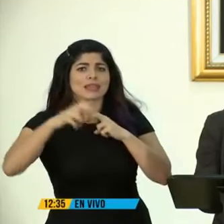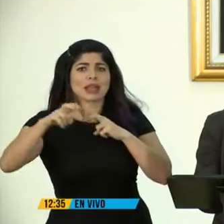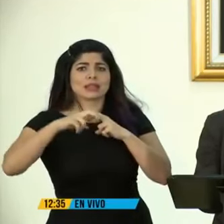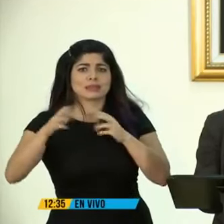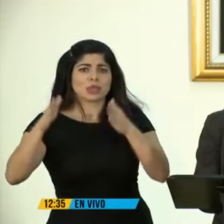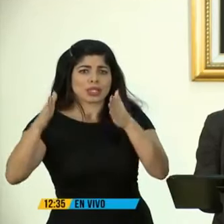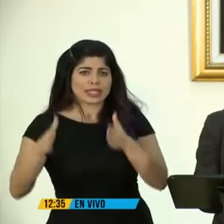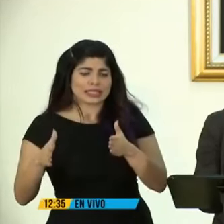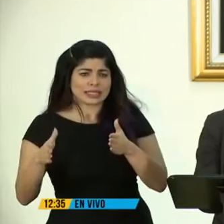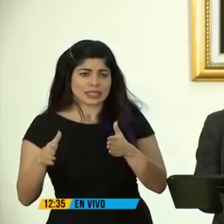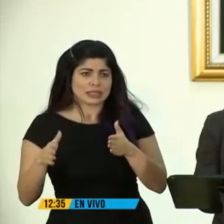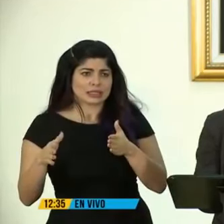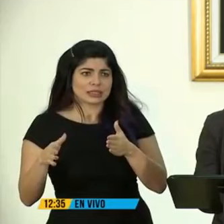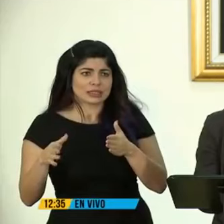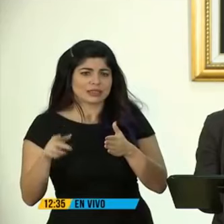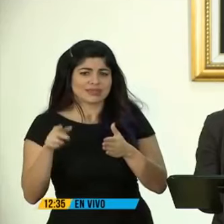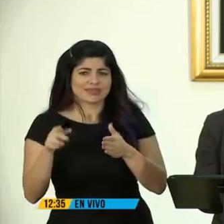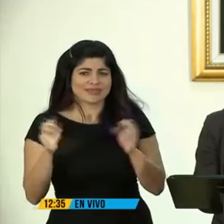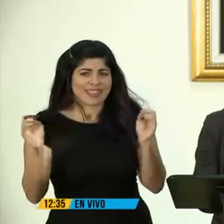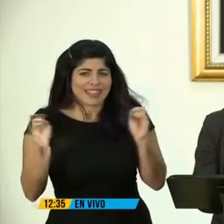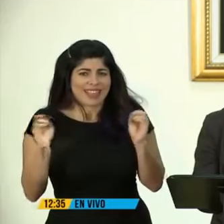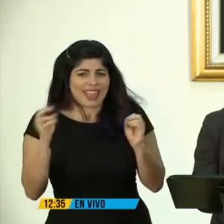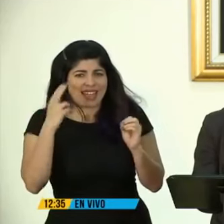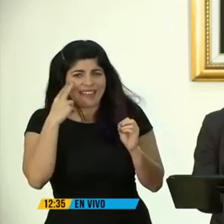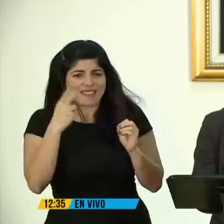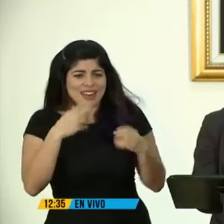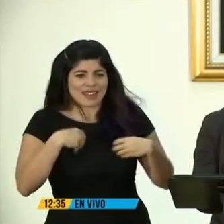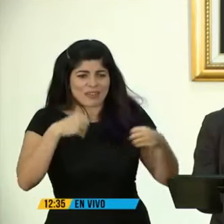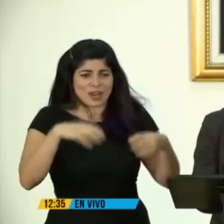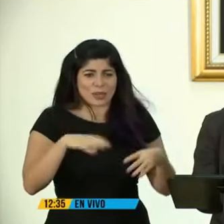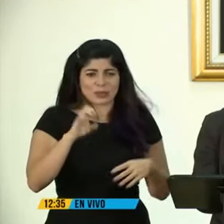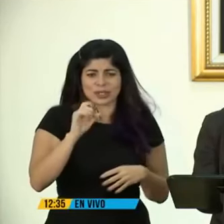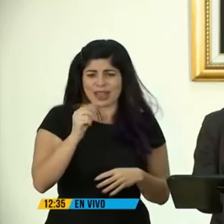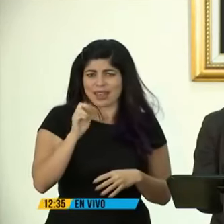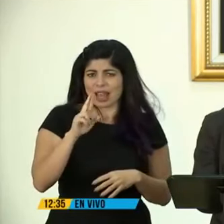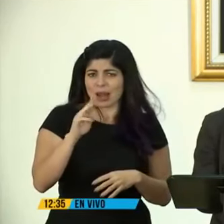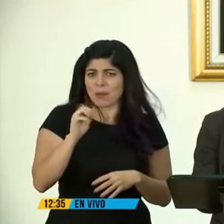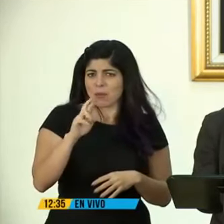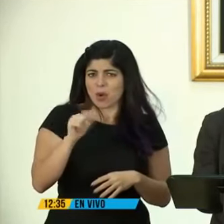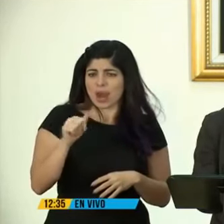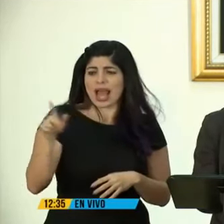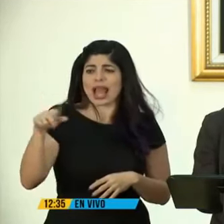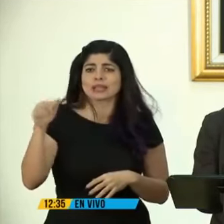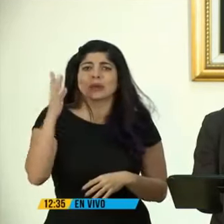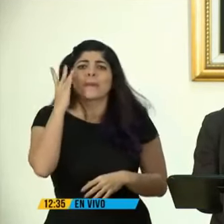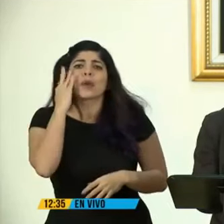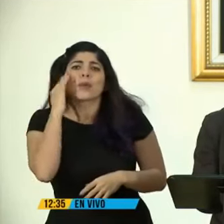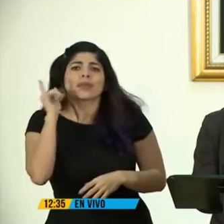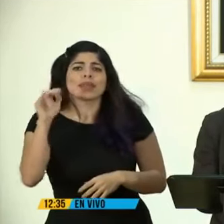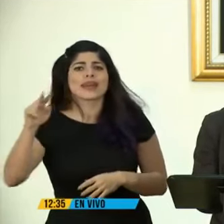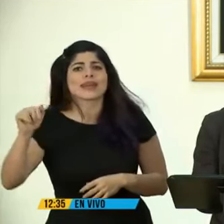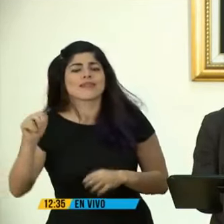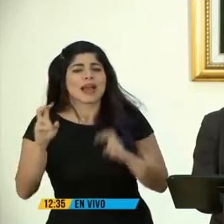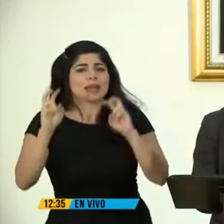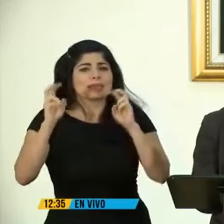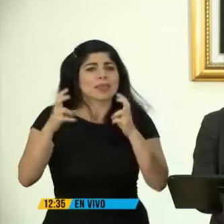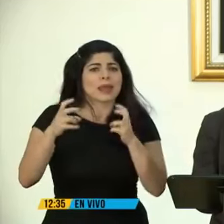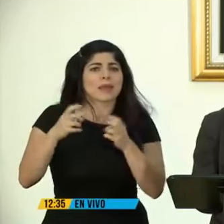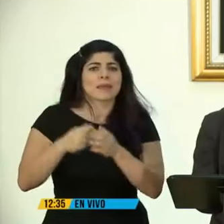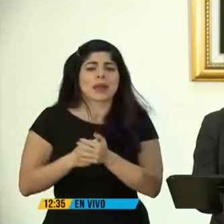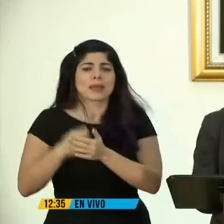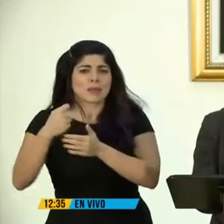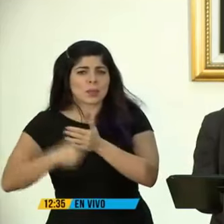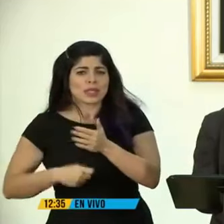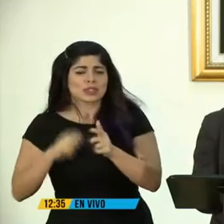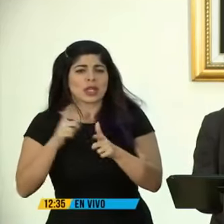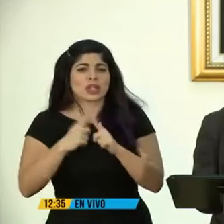transportistas no tiene nada que ver con la renuncia de don Edgar Mora. Lo que les preocupa es el tema del IVA, el tema de los impuestos.